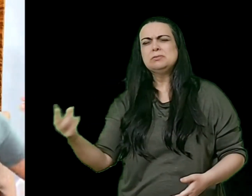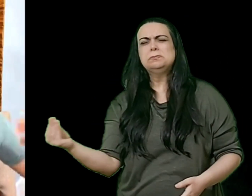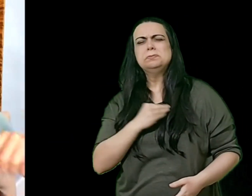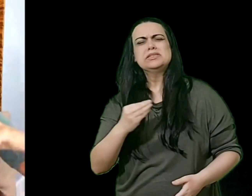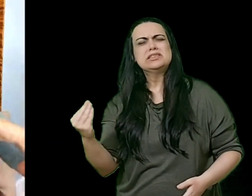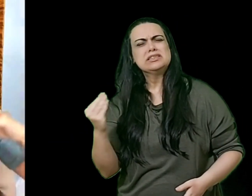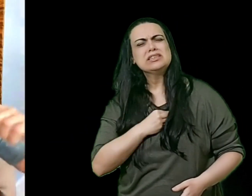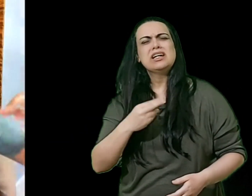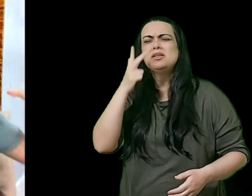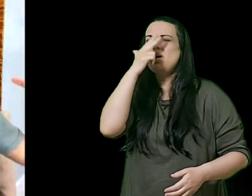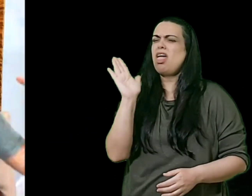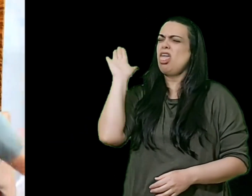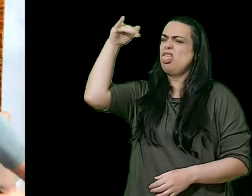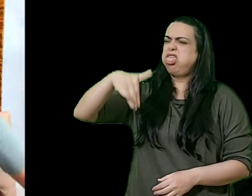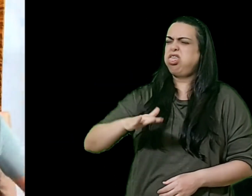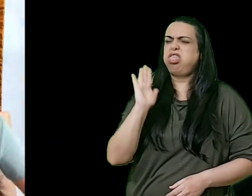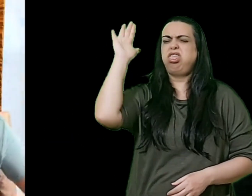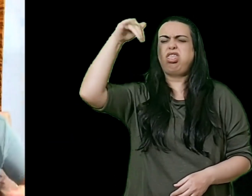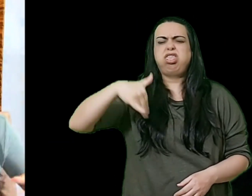sua